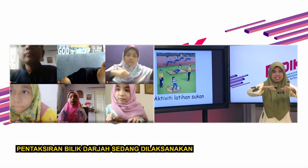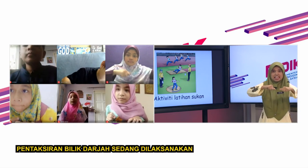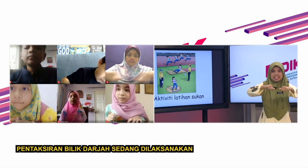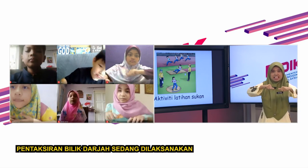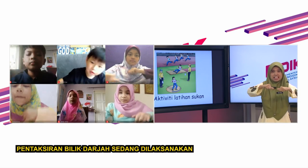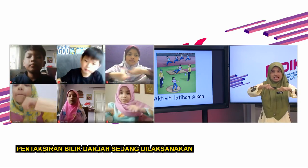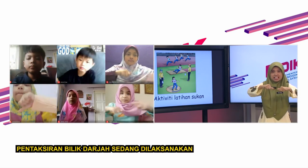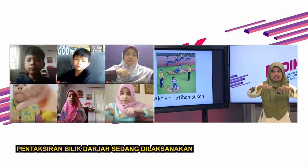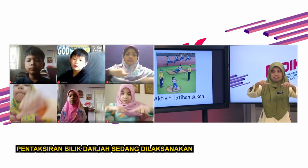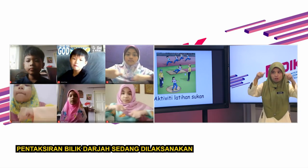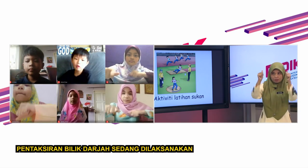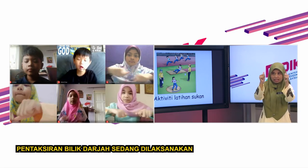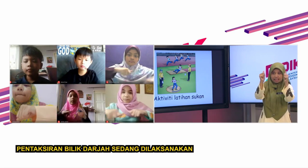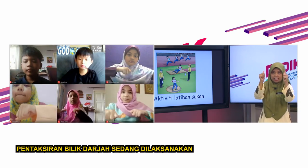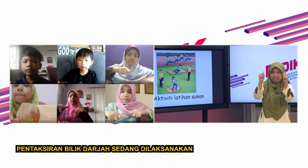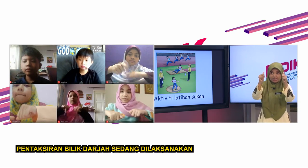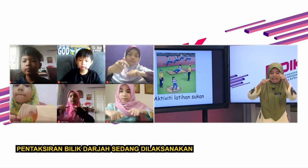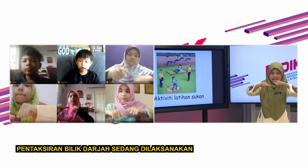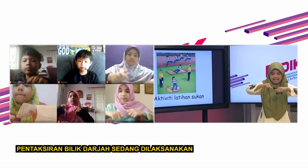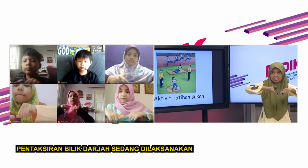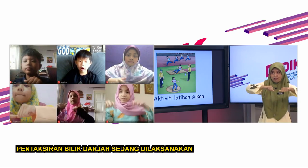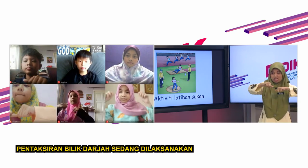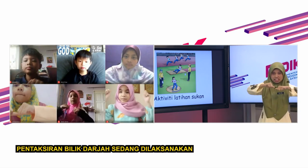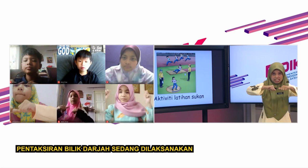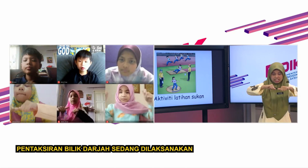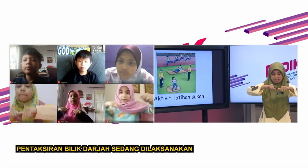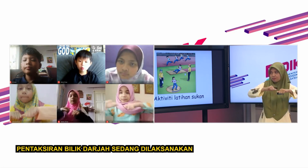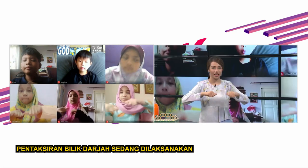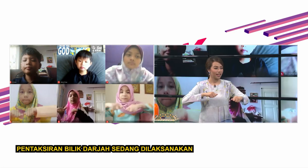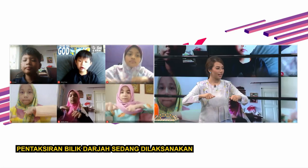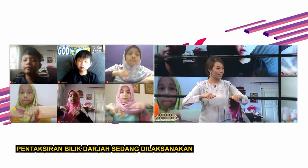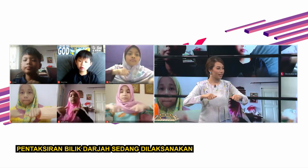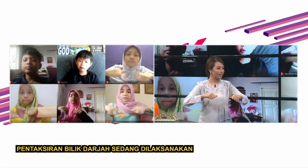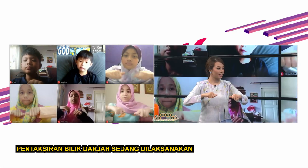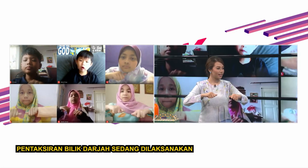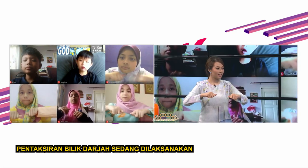Aktiviti. Huruf A. Aktiviti.